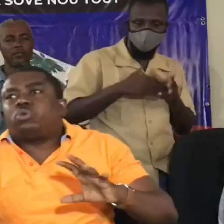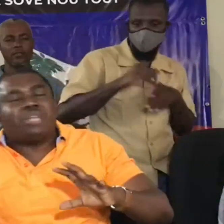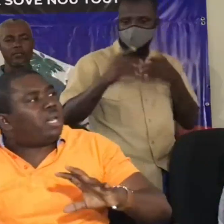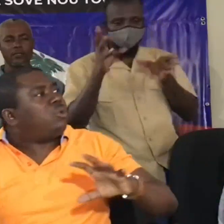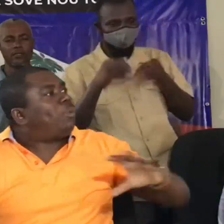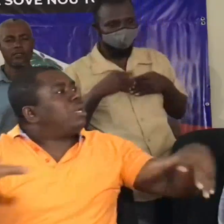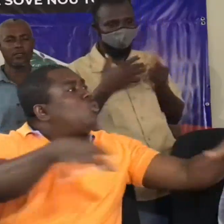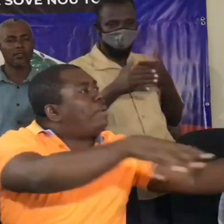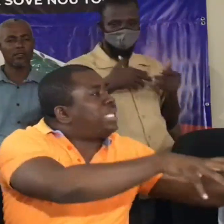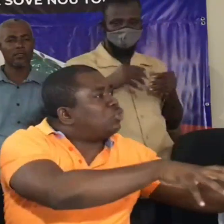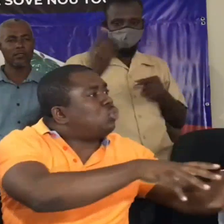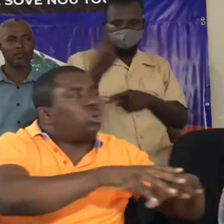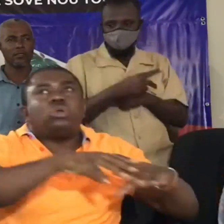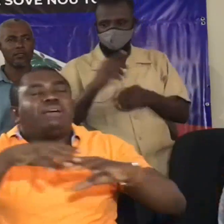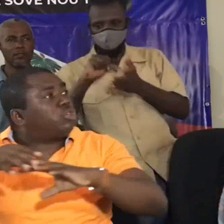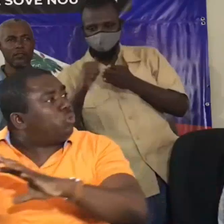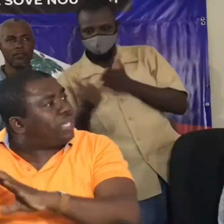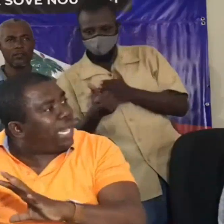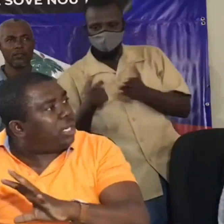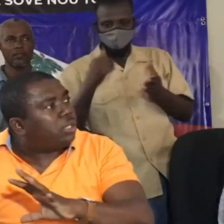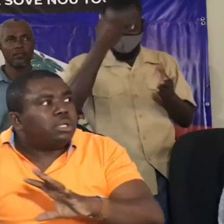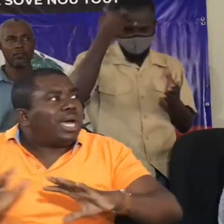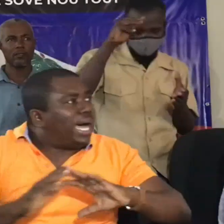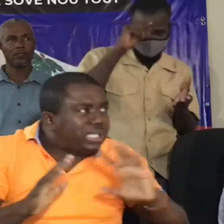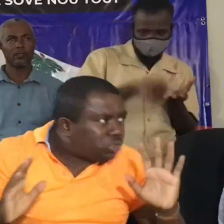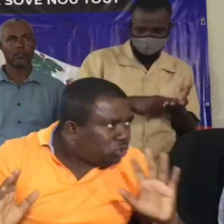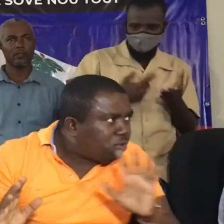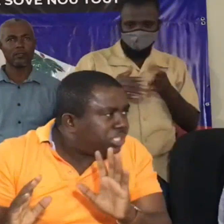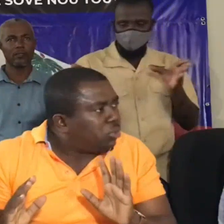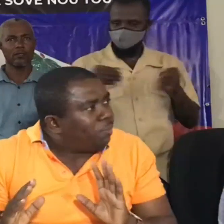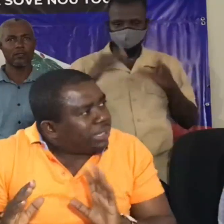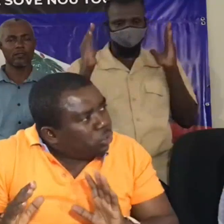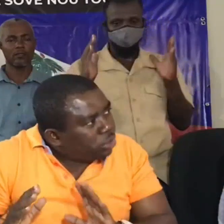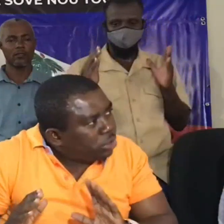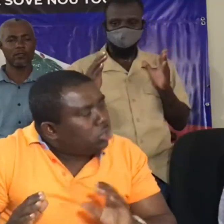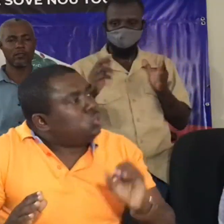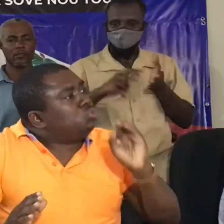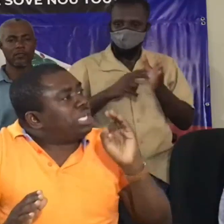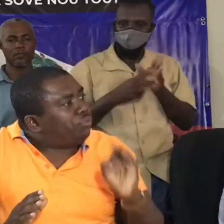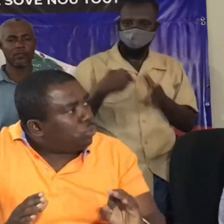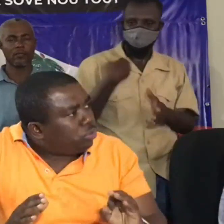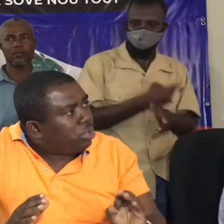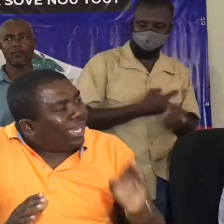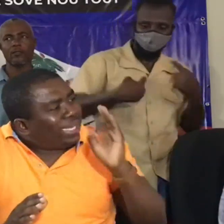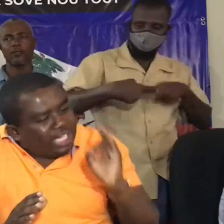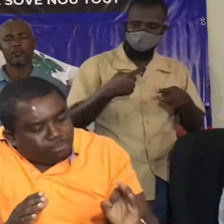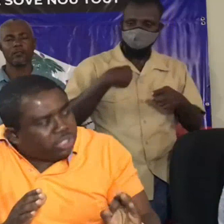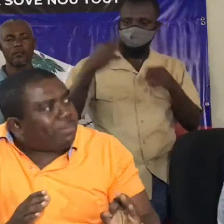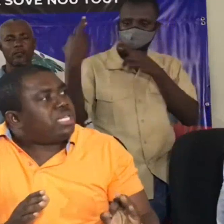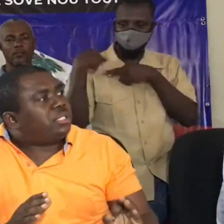avec Jovenel, pour aller en cohabitation avec Jovenel. Attention, mes chers compatriotes, nous avons